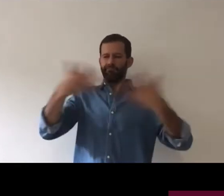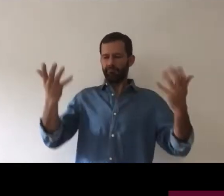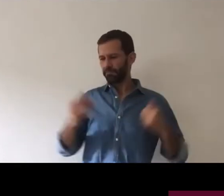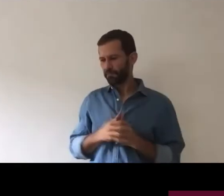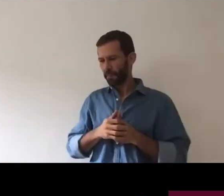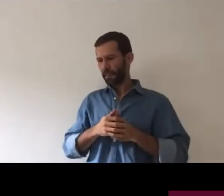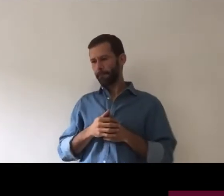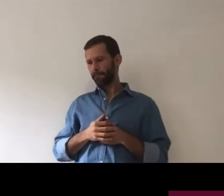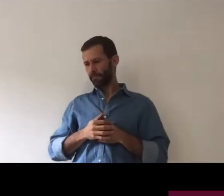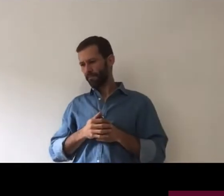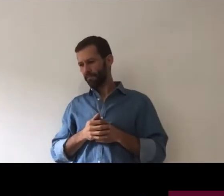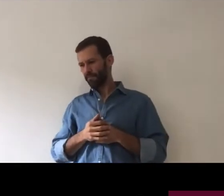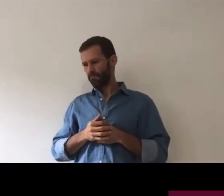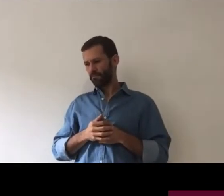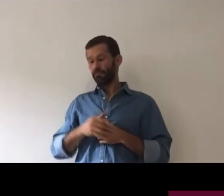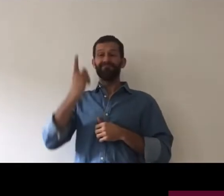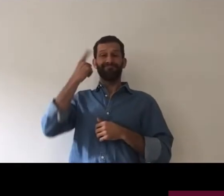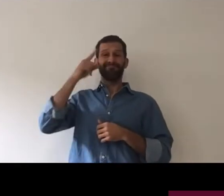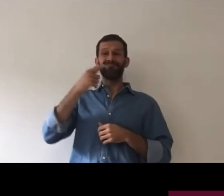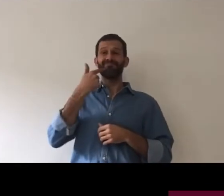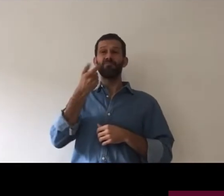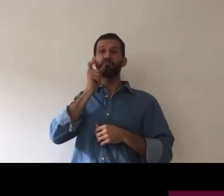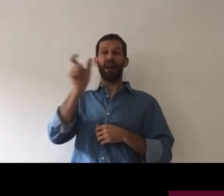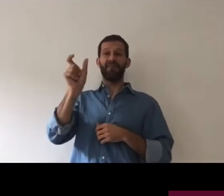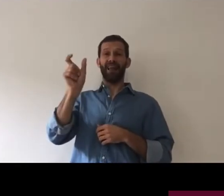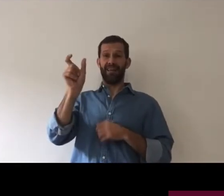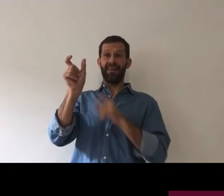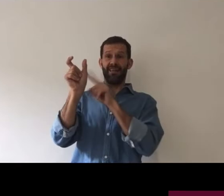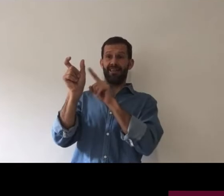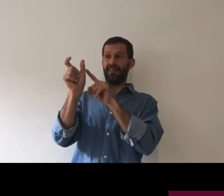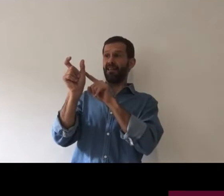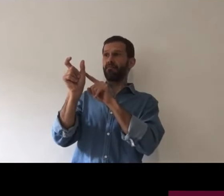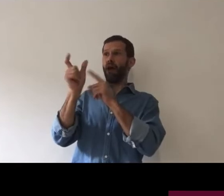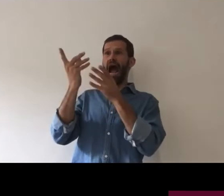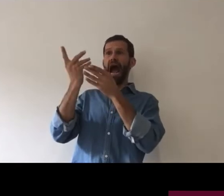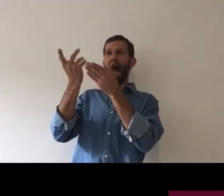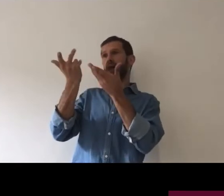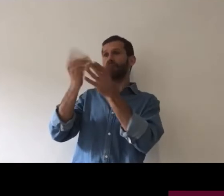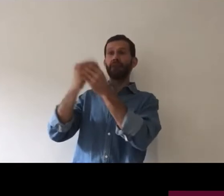en los 2 primeros y los 2 segundos. Y os voy a poner un ejemplo.